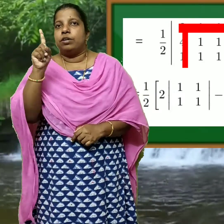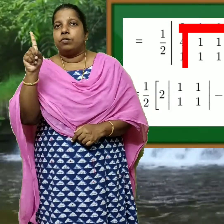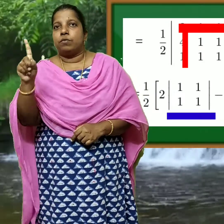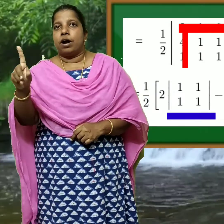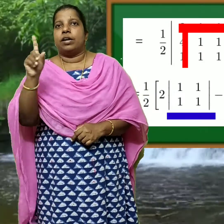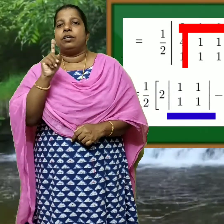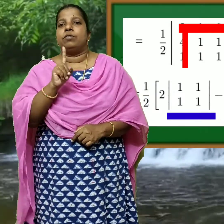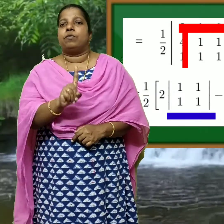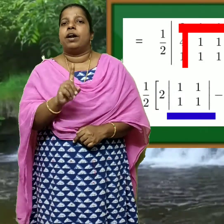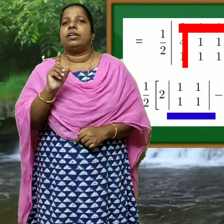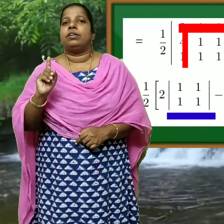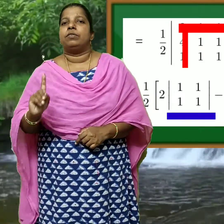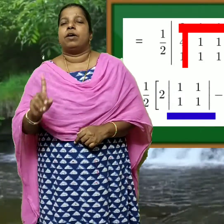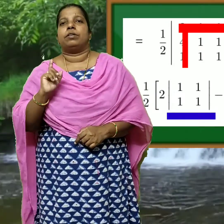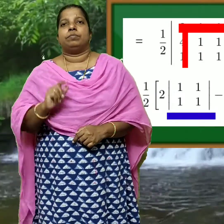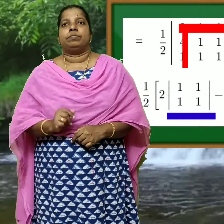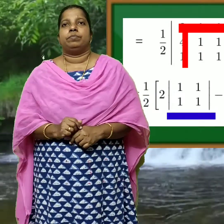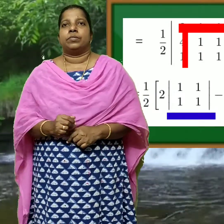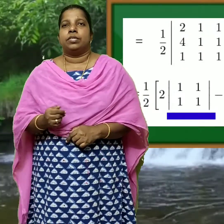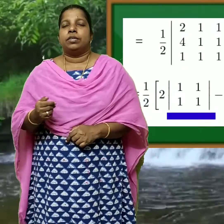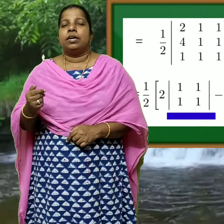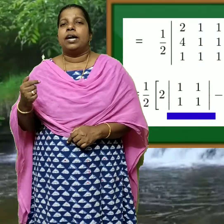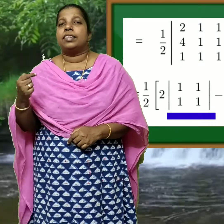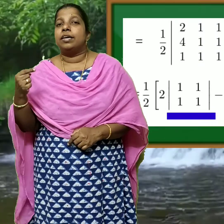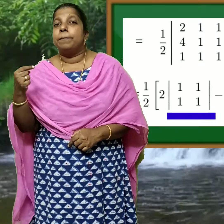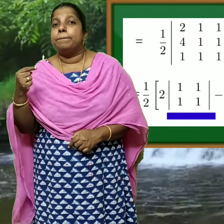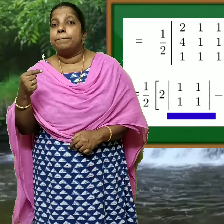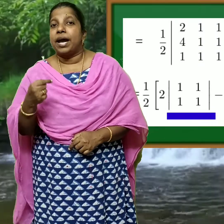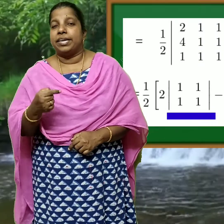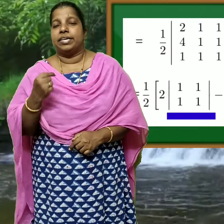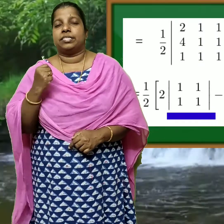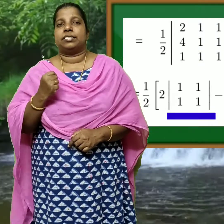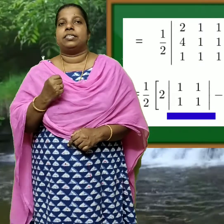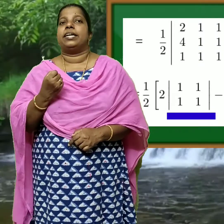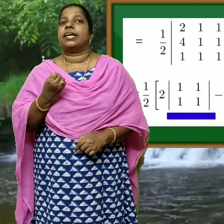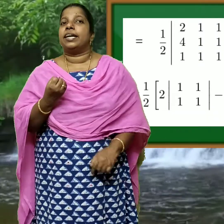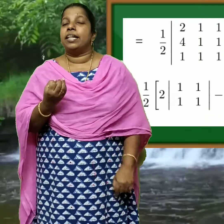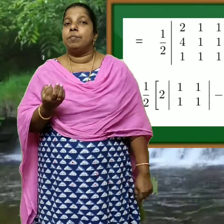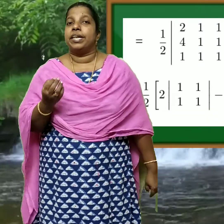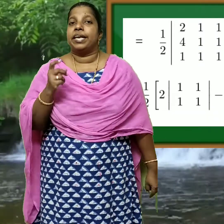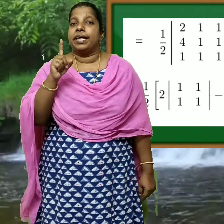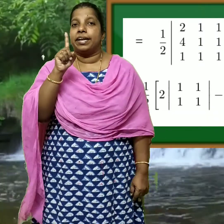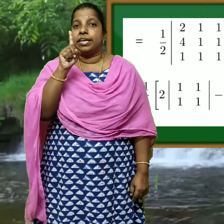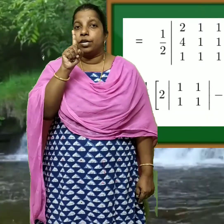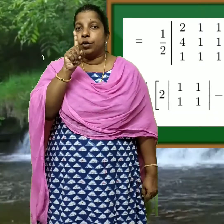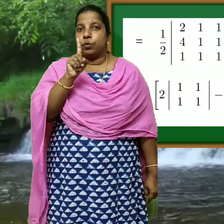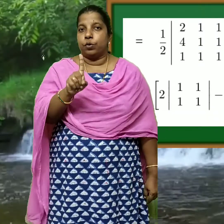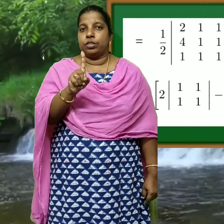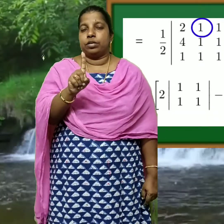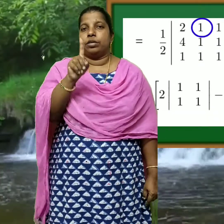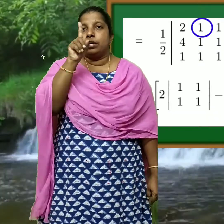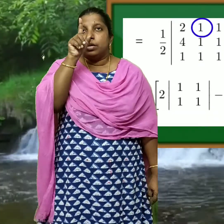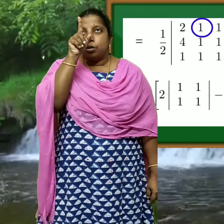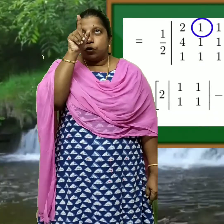ഡിറ്റർമിനൻറ്റ് 1, 1, 1, 1. അടുത്ത് മൈനസ് എടുക്കേണ്ട എലിമെൻ്റ്